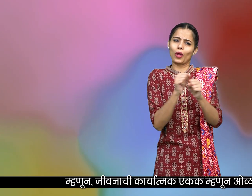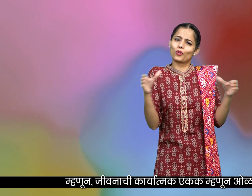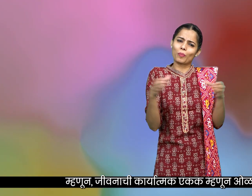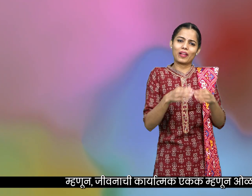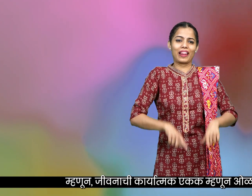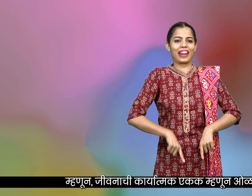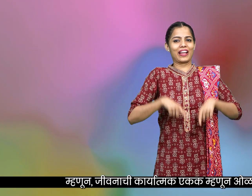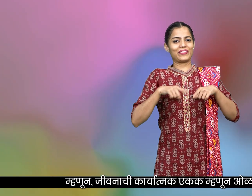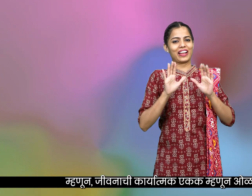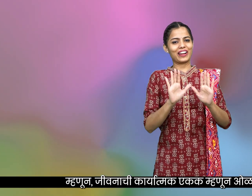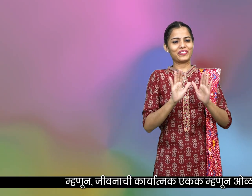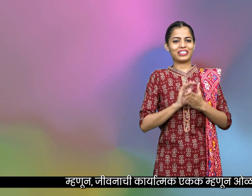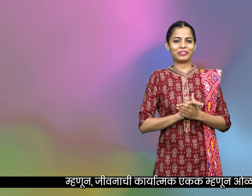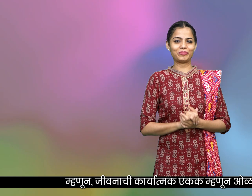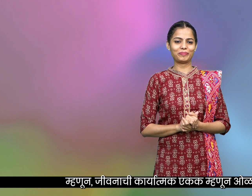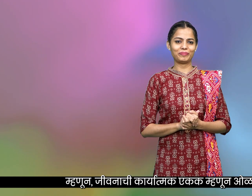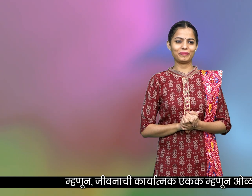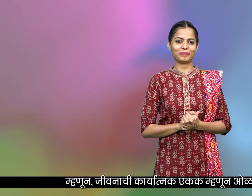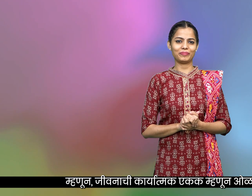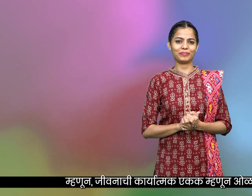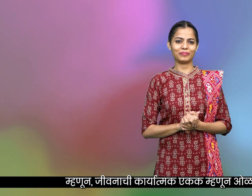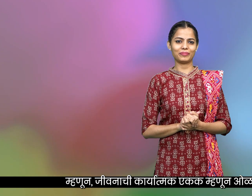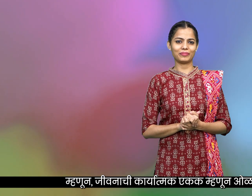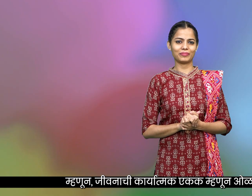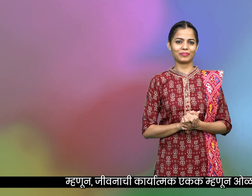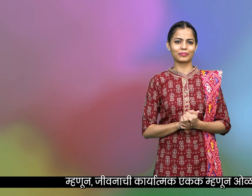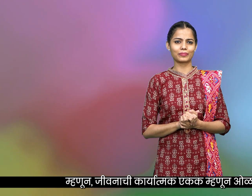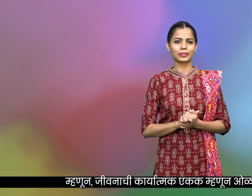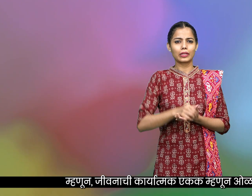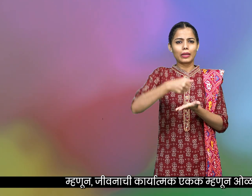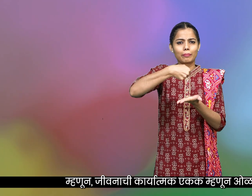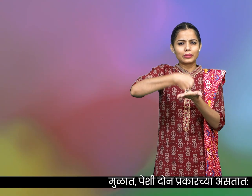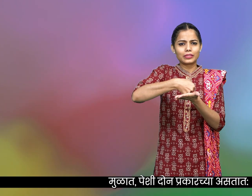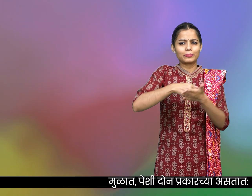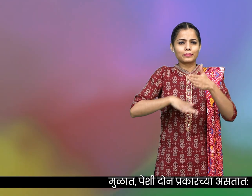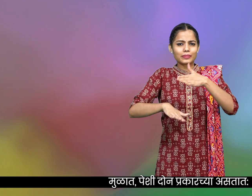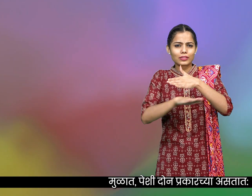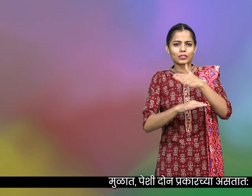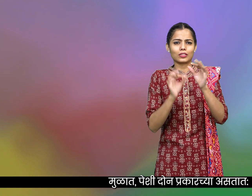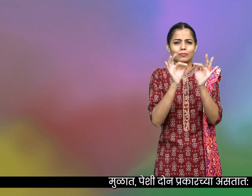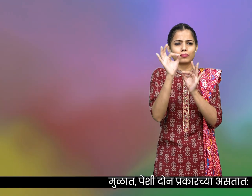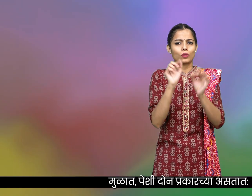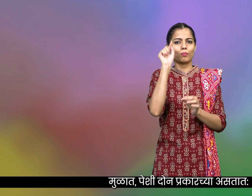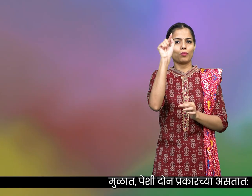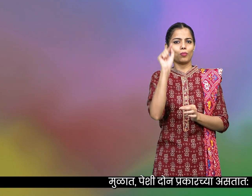म्हणून जीवनाची कार्यात्मक एकक म्हणून ओळखली जाते. मुळात पेशी दोन प्रकारच्या असतात: